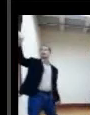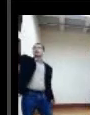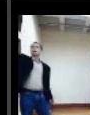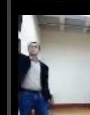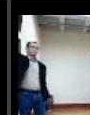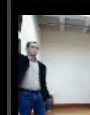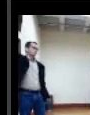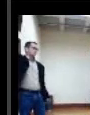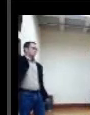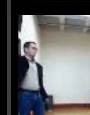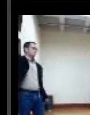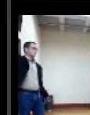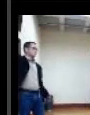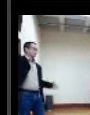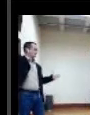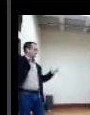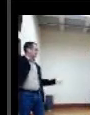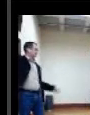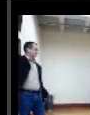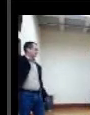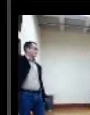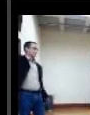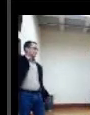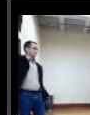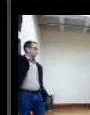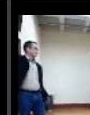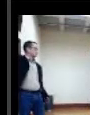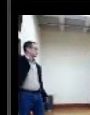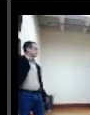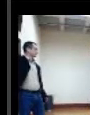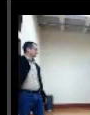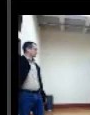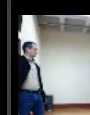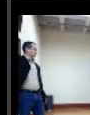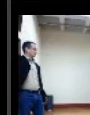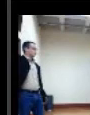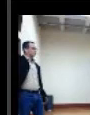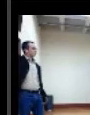la invitación, no se les olvide que esto no solo es un trabajo donde venimos por un cheque.